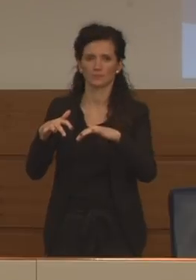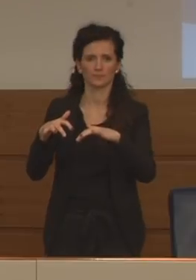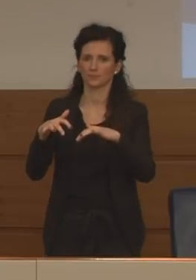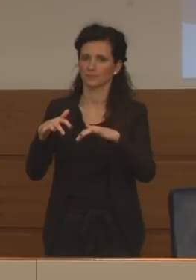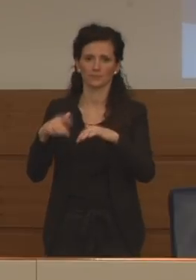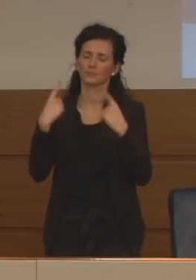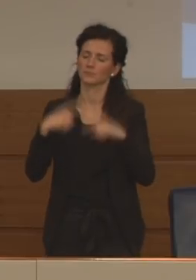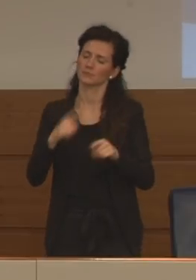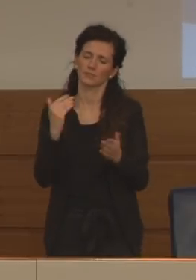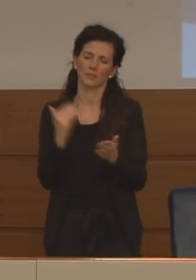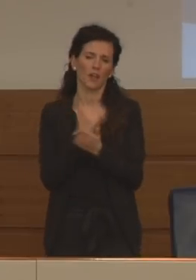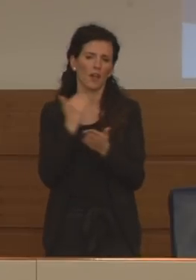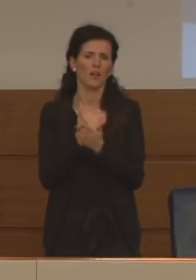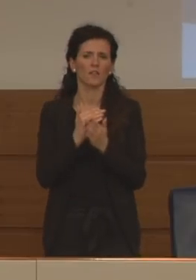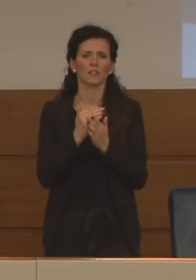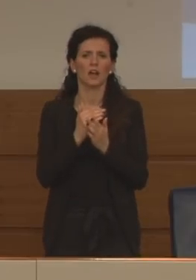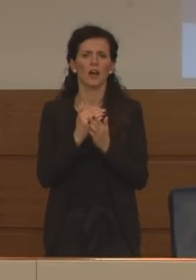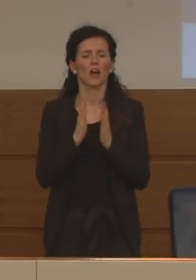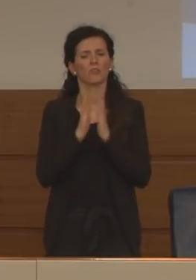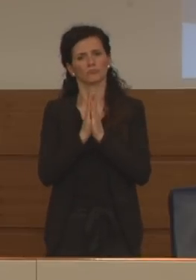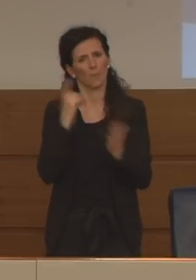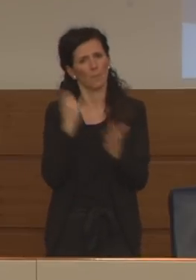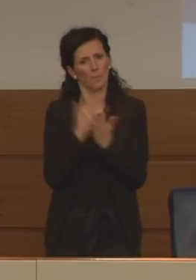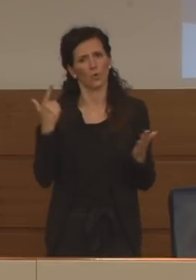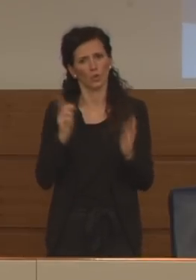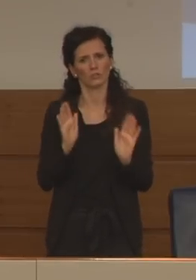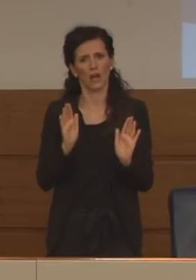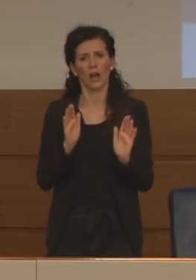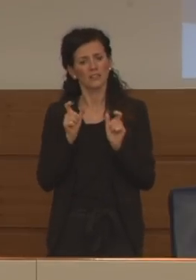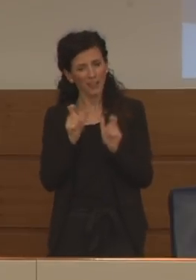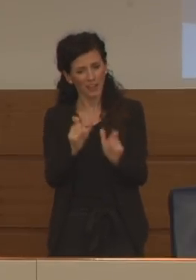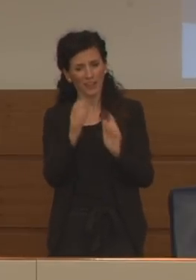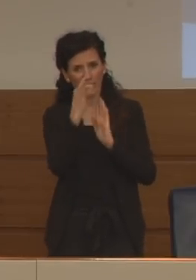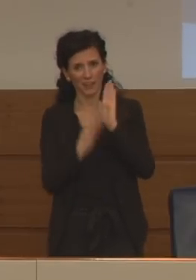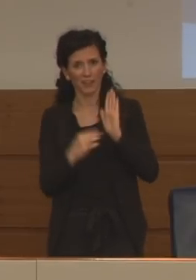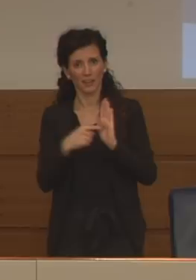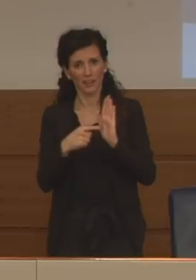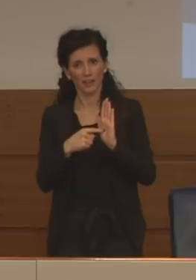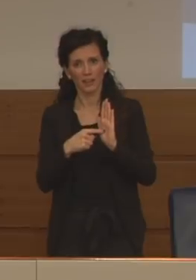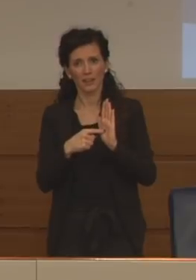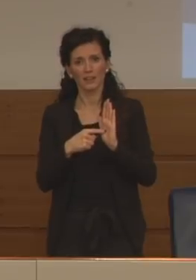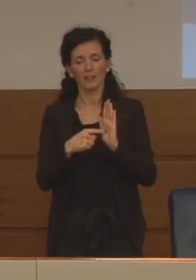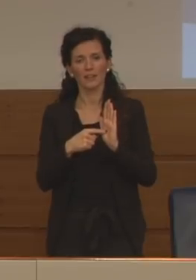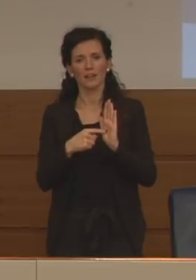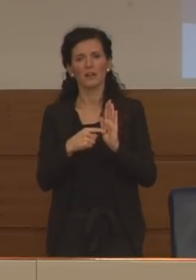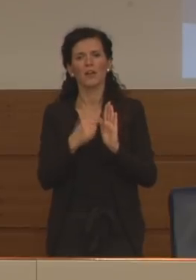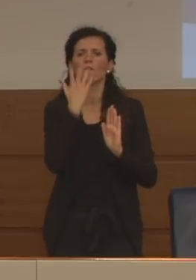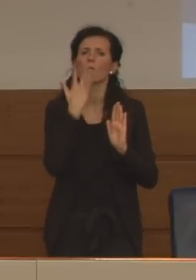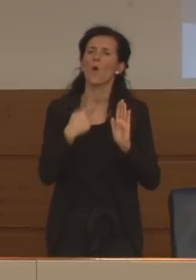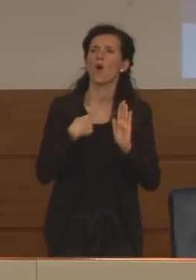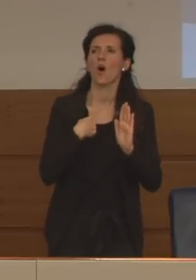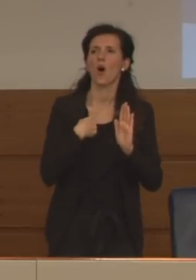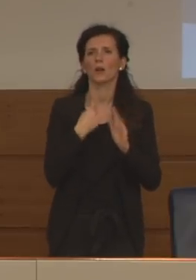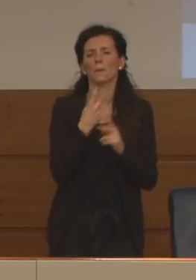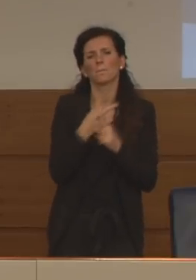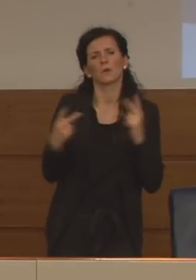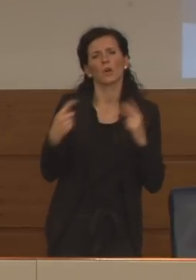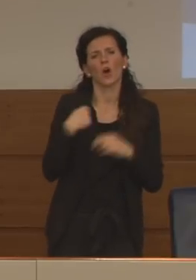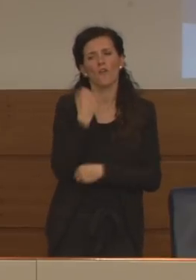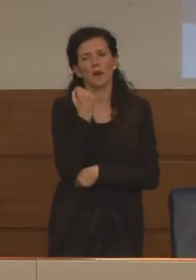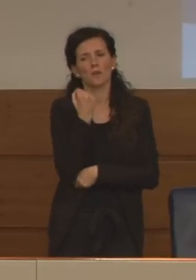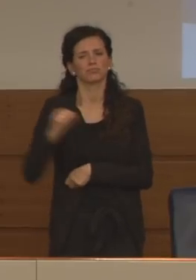molto importante sono misure rispetto alle quali le scappatoie sono soluzioni